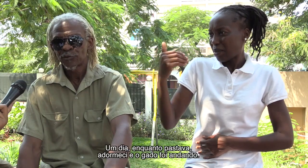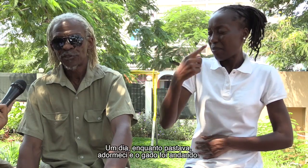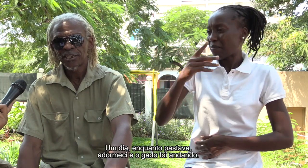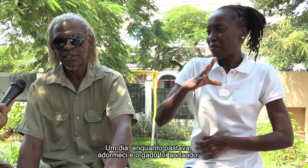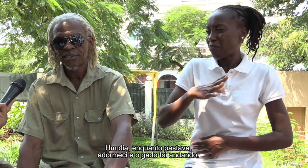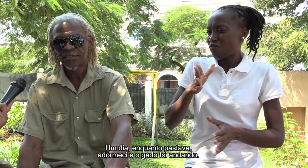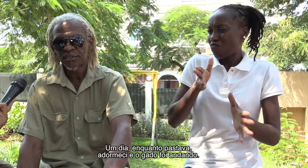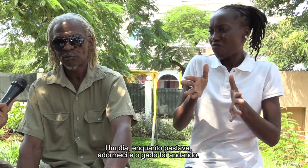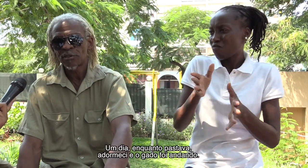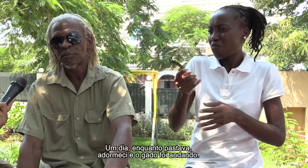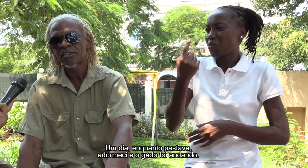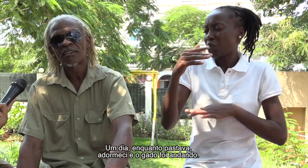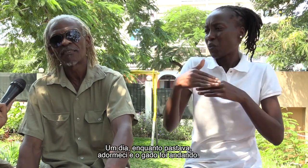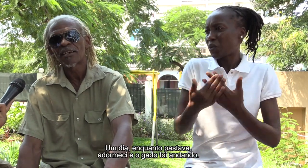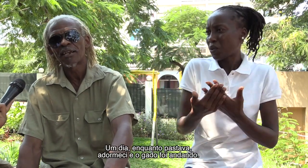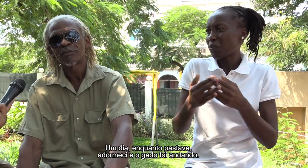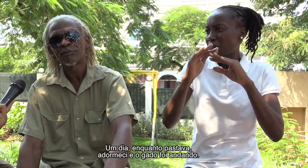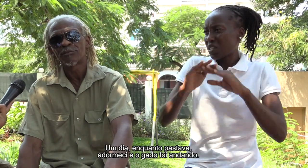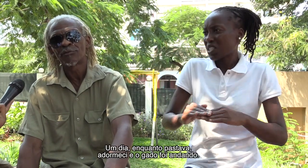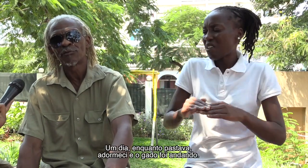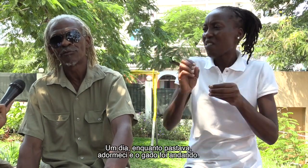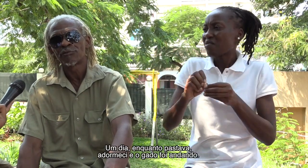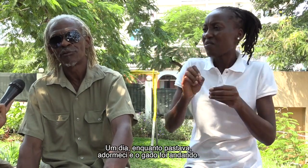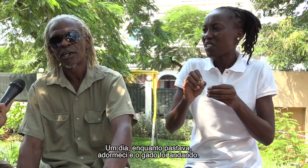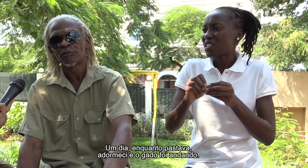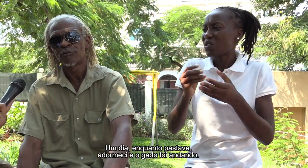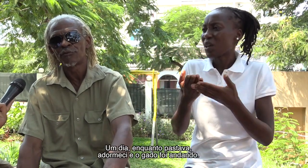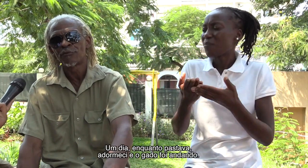Um dia desses, enquanto pastava gado,